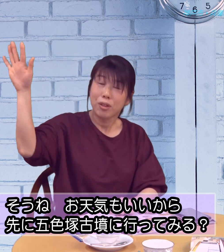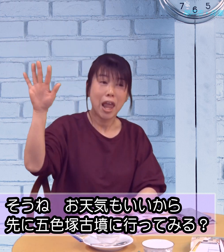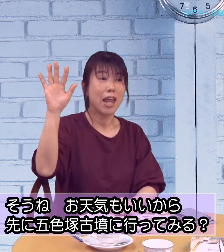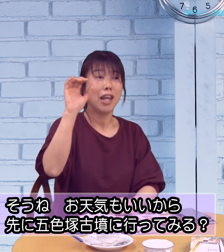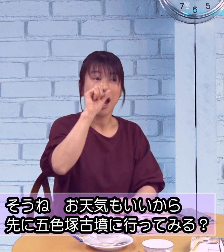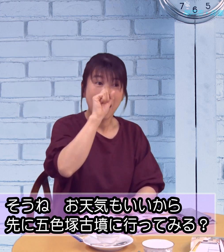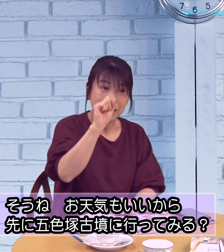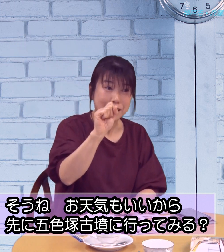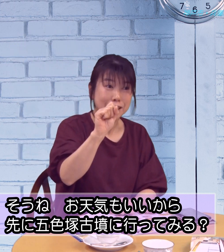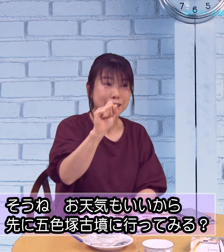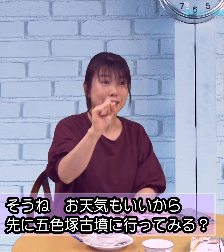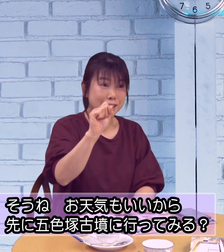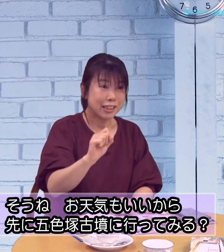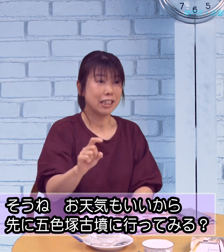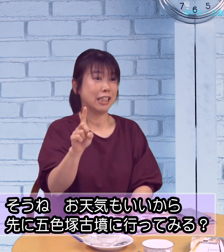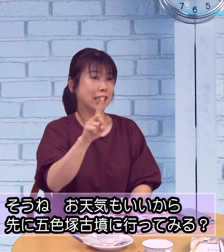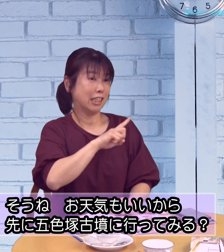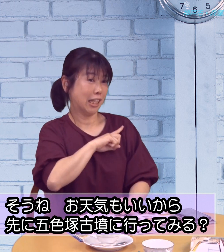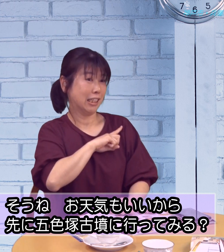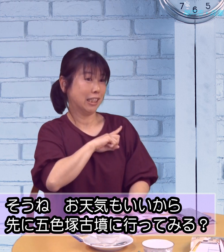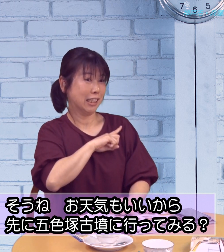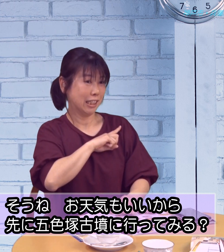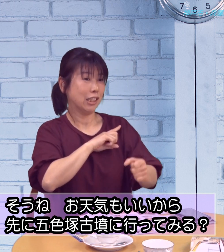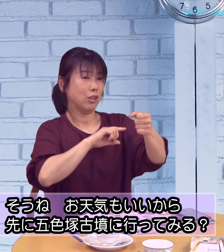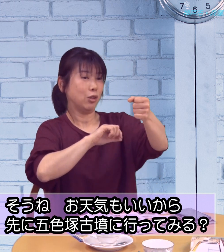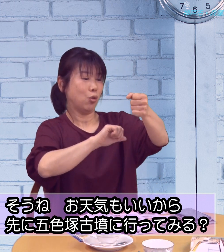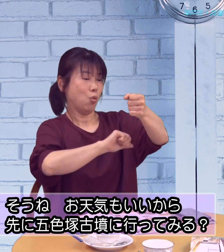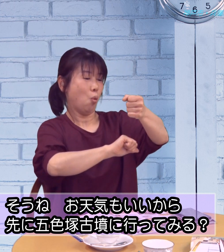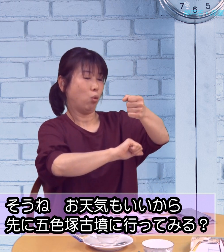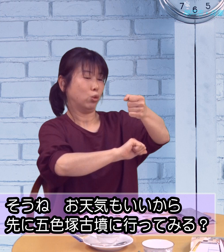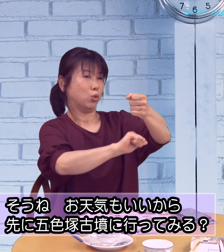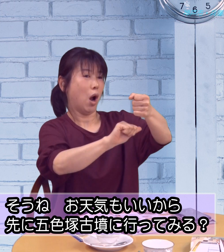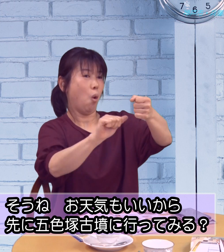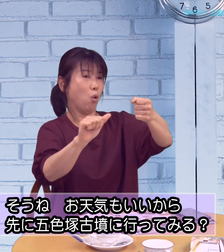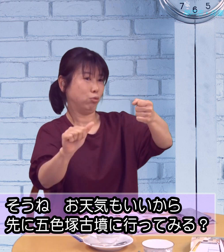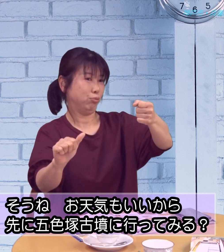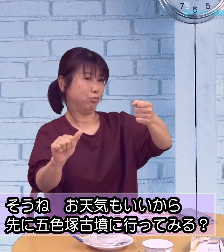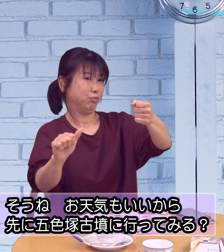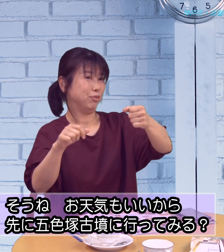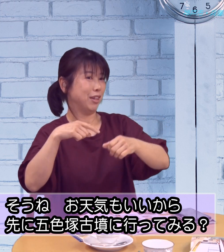好天気もいいから先に五色塚古墳に行ってみる